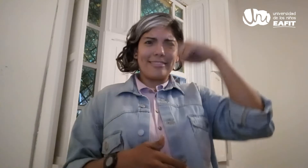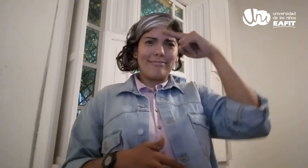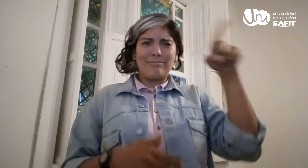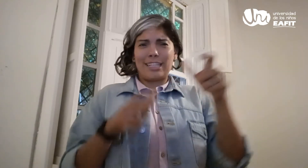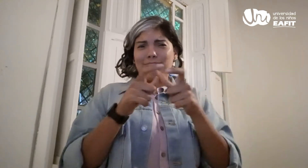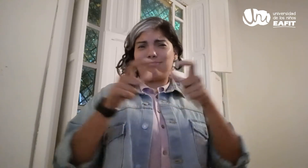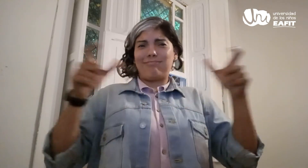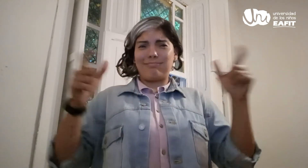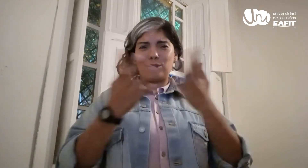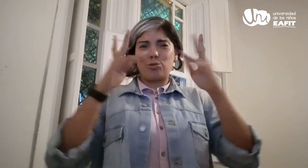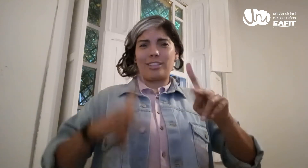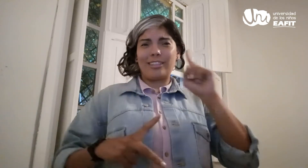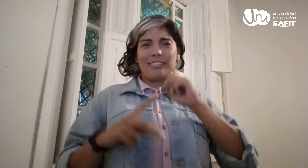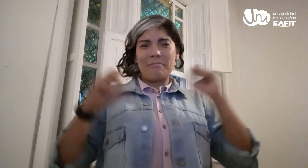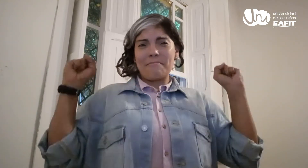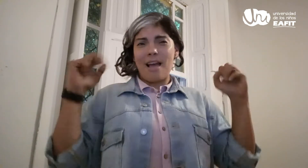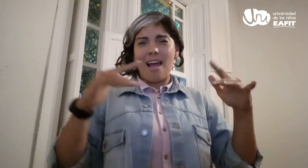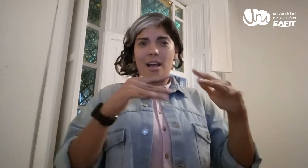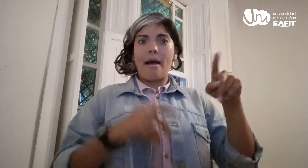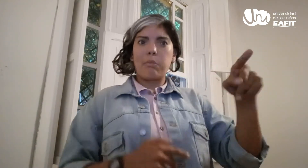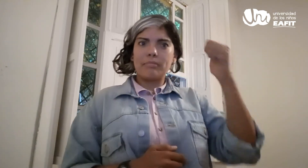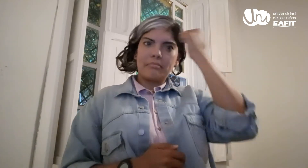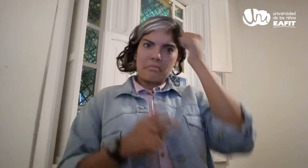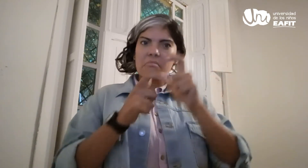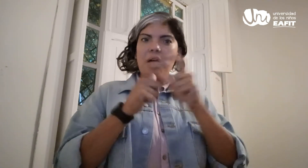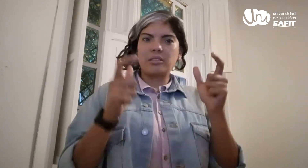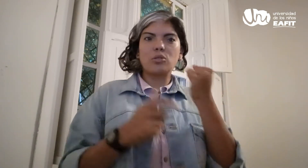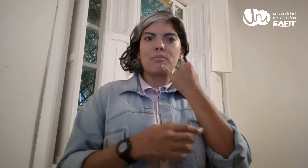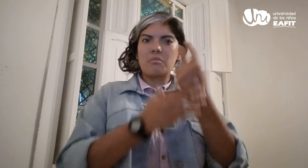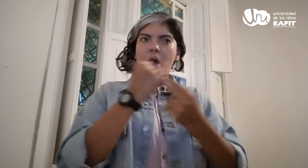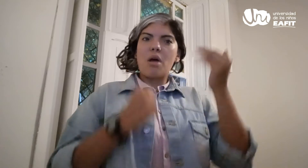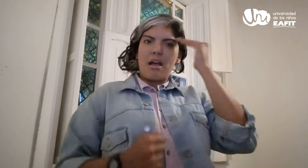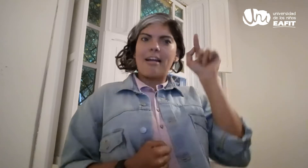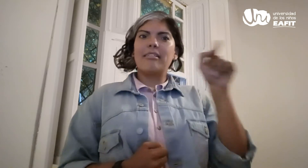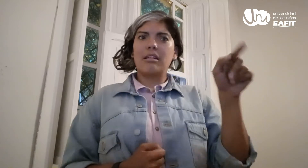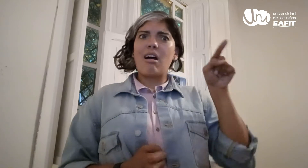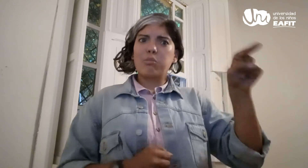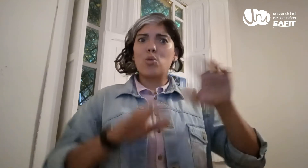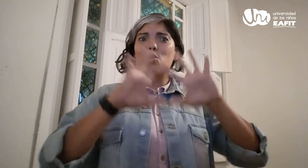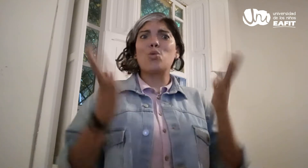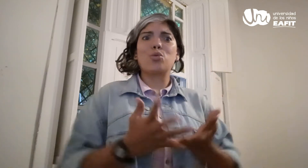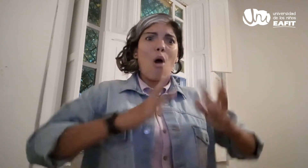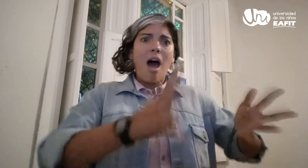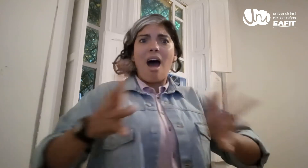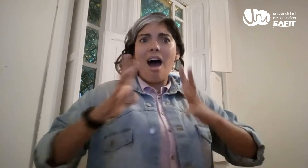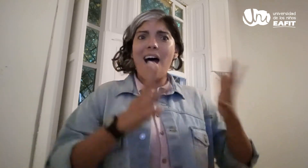educación. En la institución educativa Francisco Luis Hernández, el cual es muy conocido, pues cuenta con muchos estudiantes sordos y